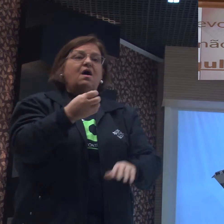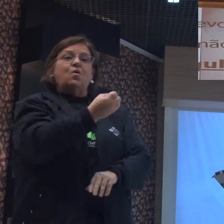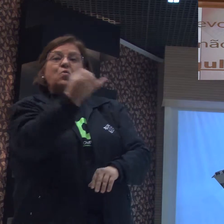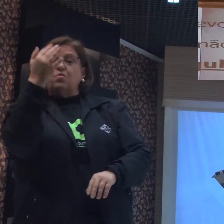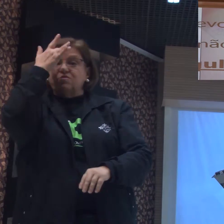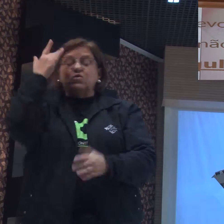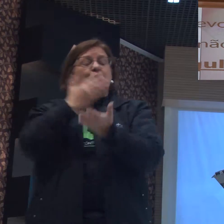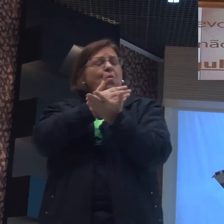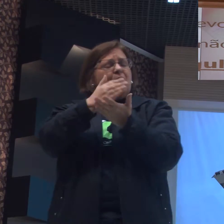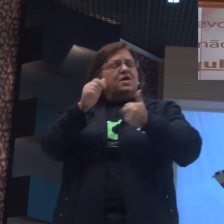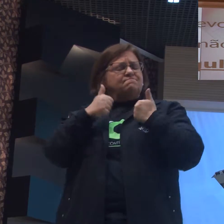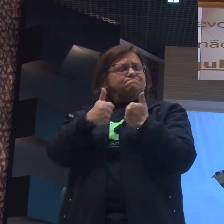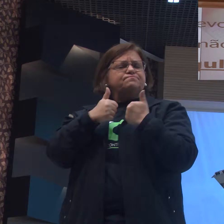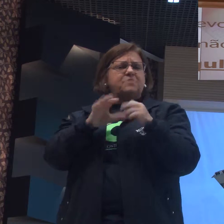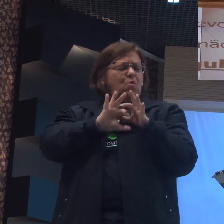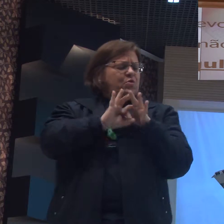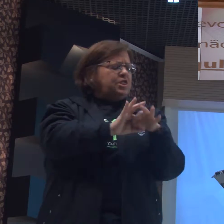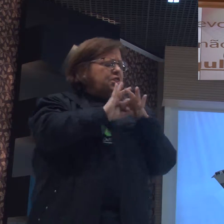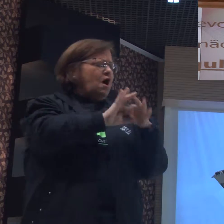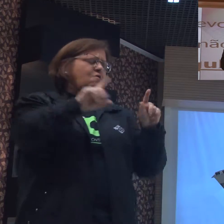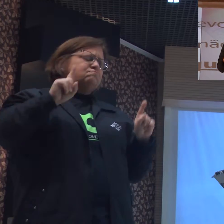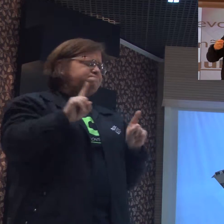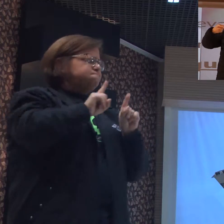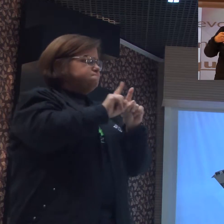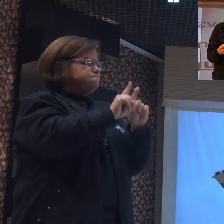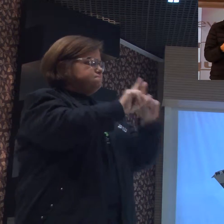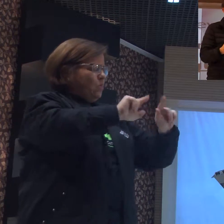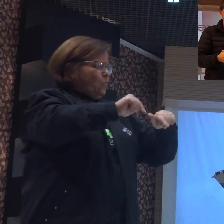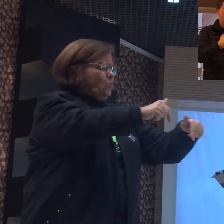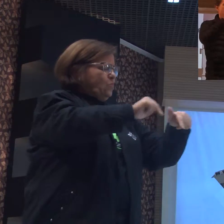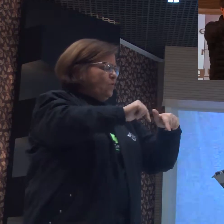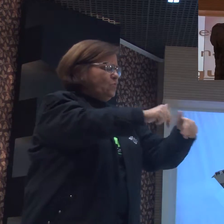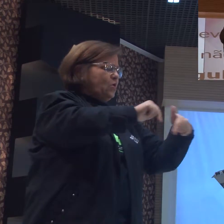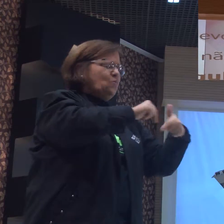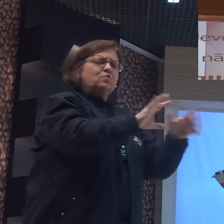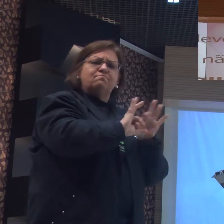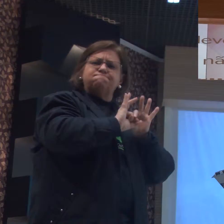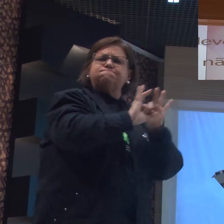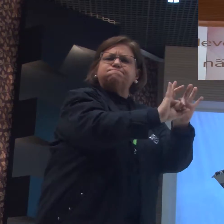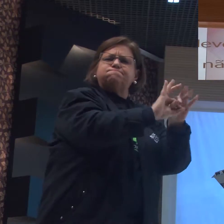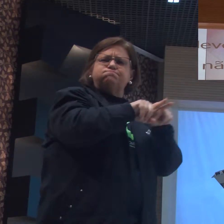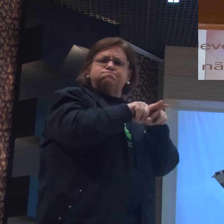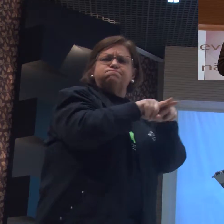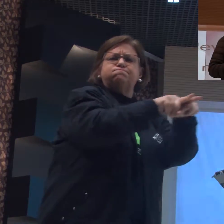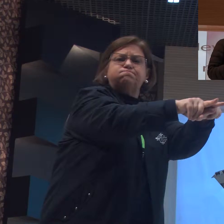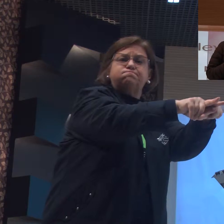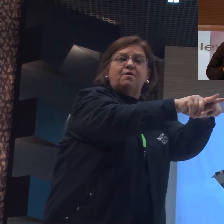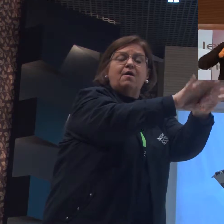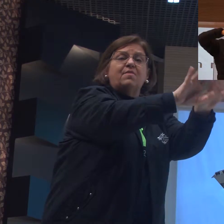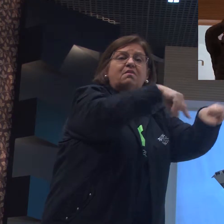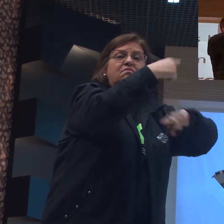Às vezes começa bem, é gente boa, anda junto, tem unidade, tá ali junto, mas